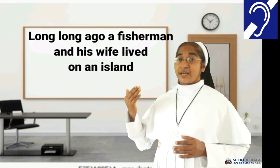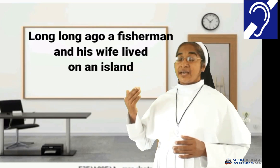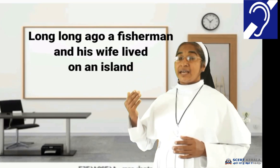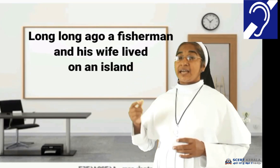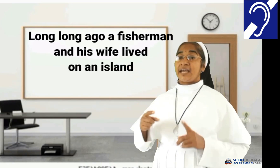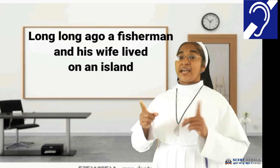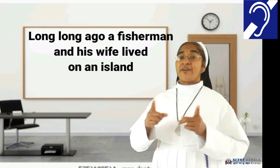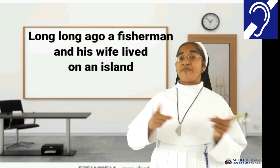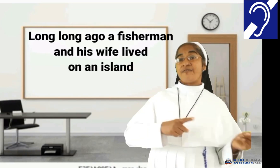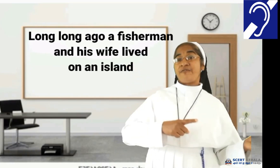എ